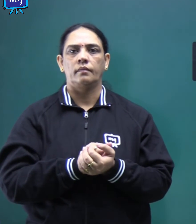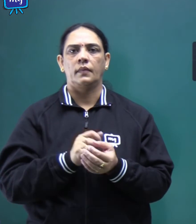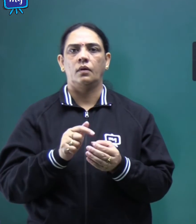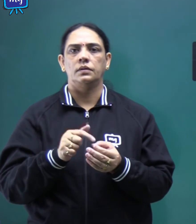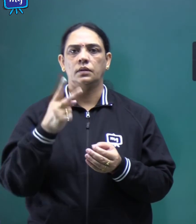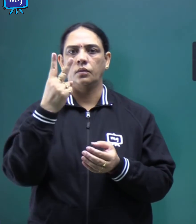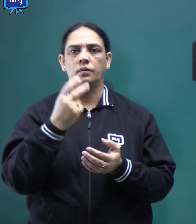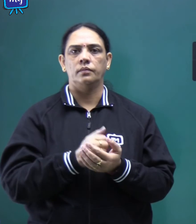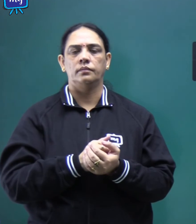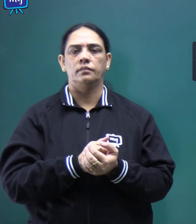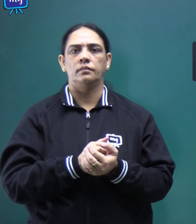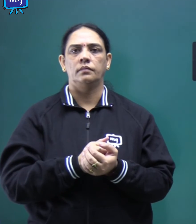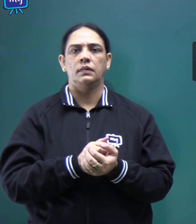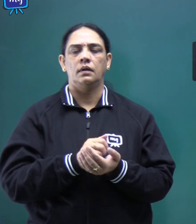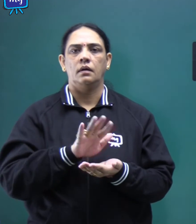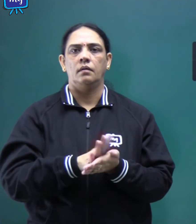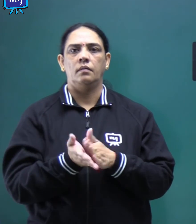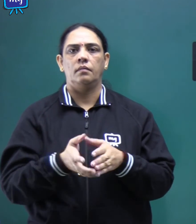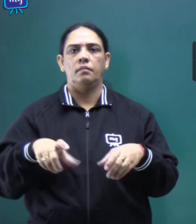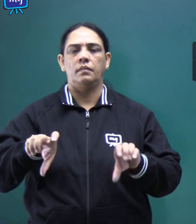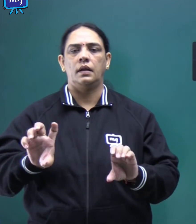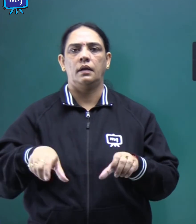प्रश्न 2, बेलन के